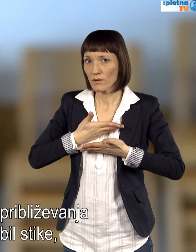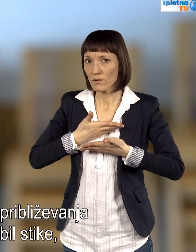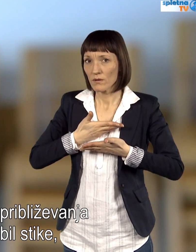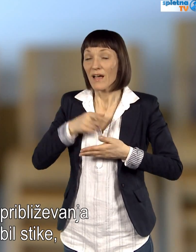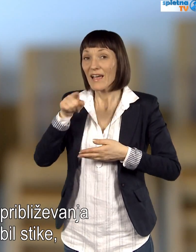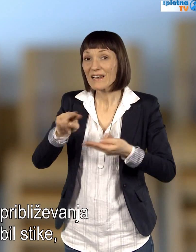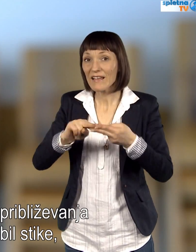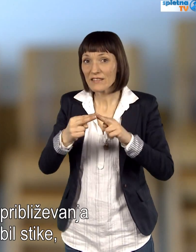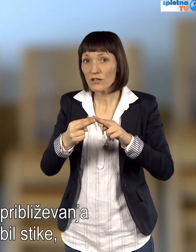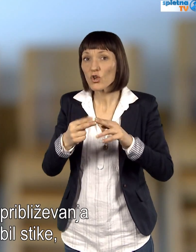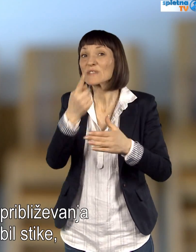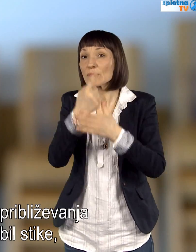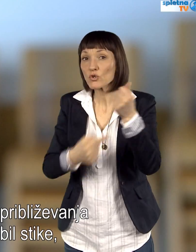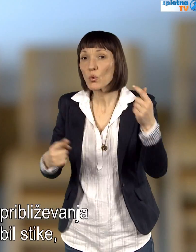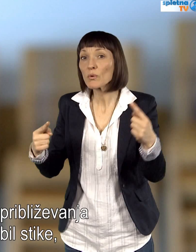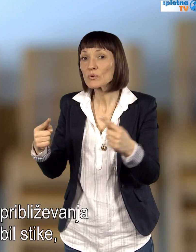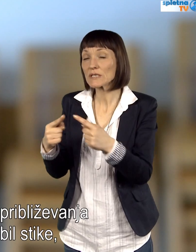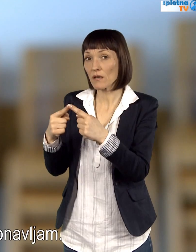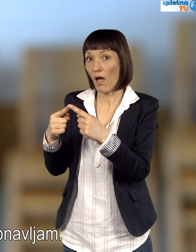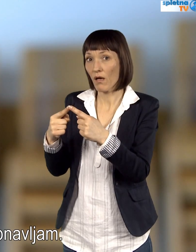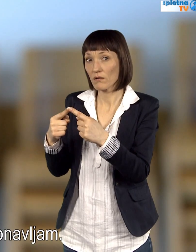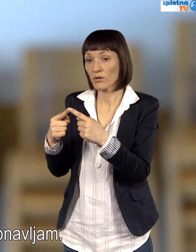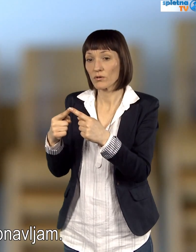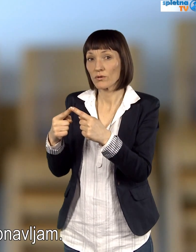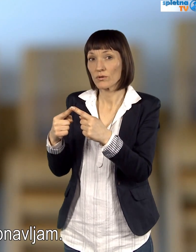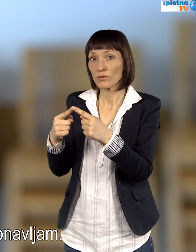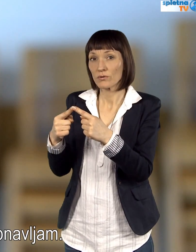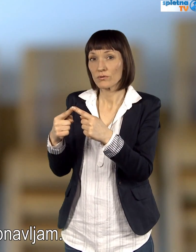In na ta način sem izgubil stike,